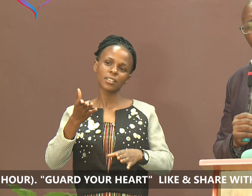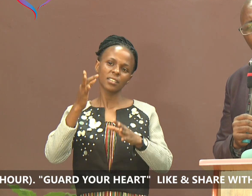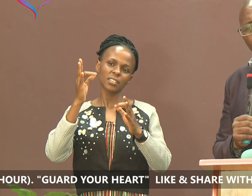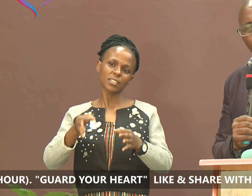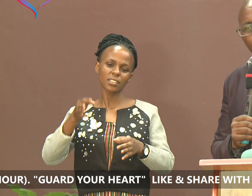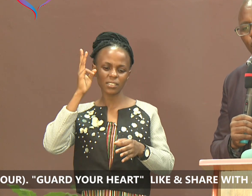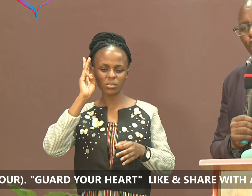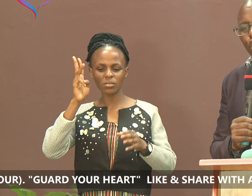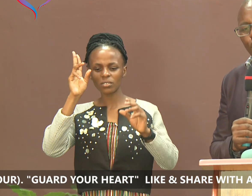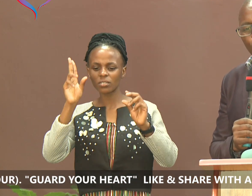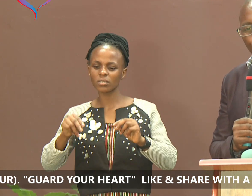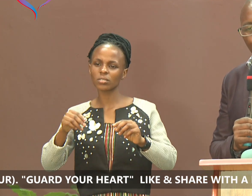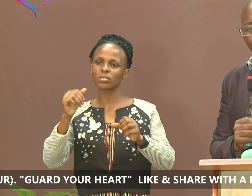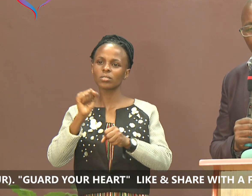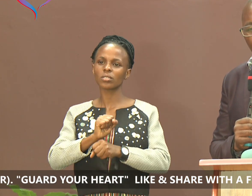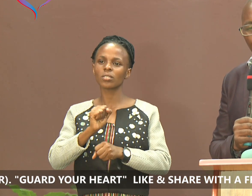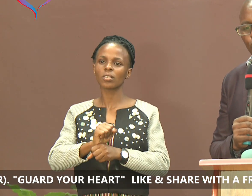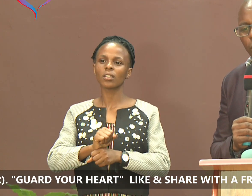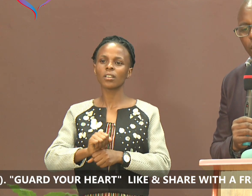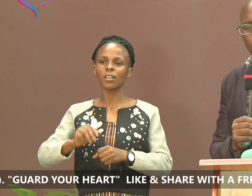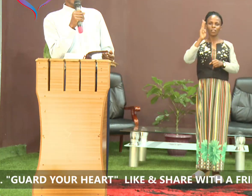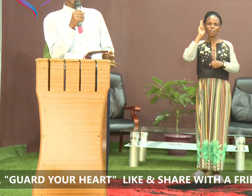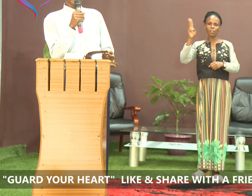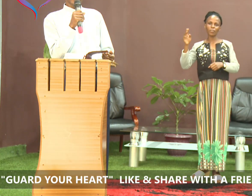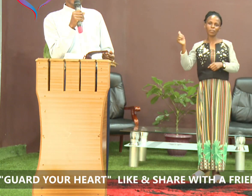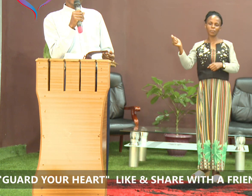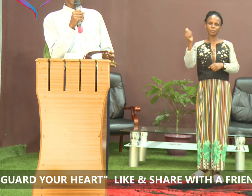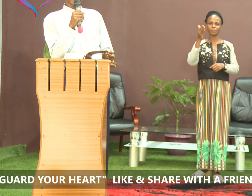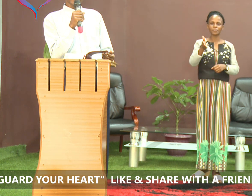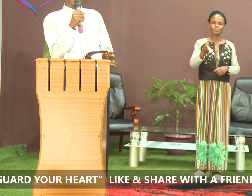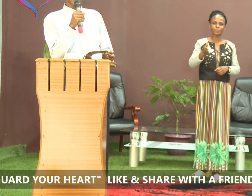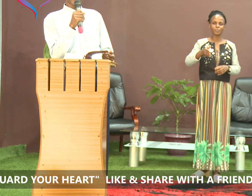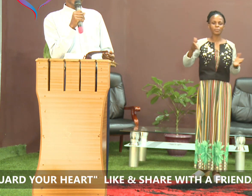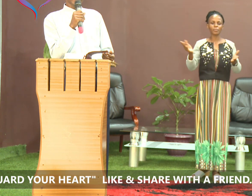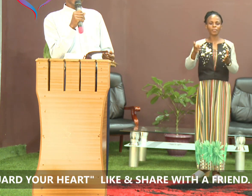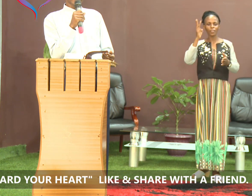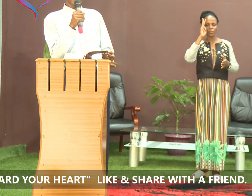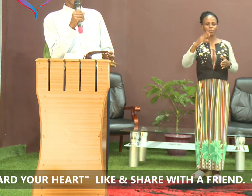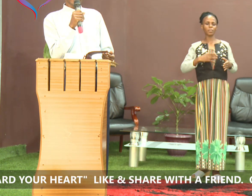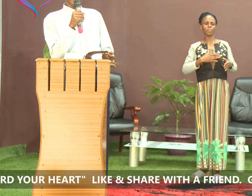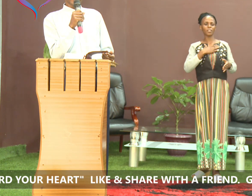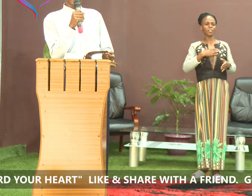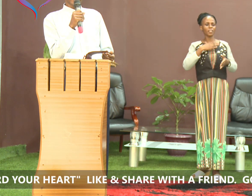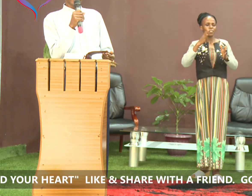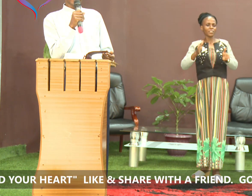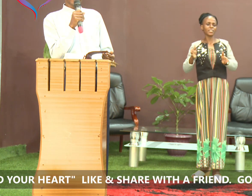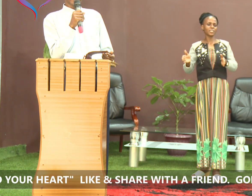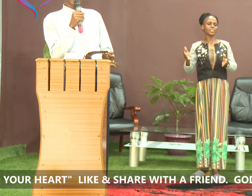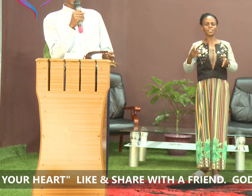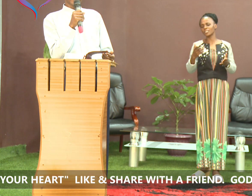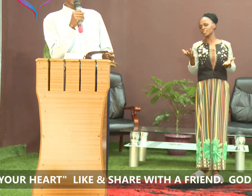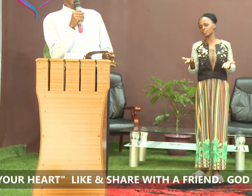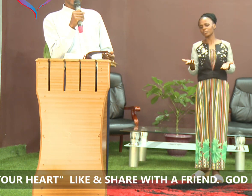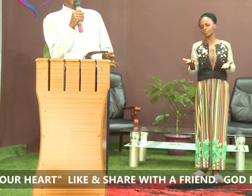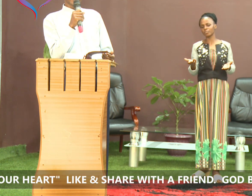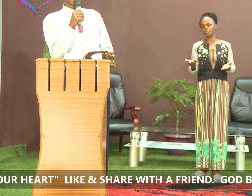genda chitekawa, tingenda chitekawa ni wenti maso, jire wenti hata bagenji bana itangawa, bagenji motoka, bagenji ziteka weziti, ate mkubi